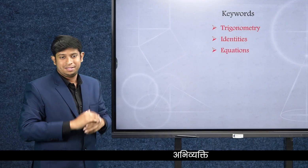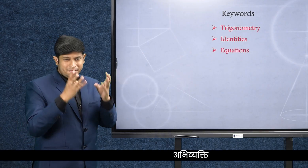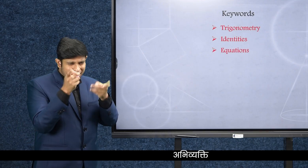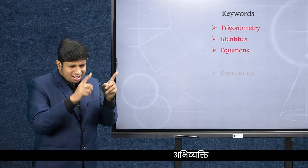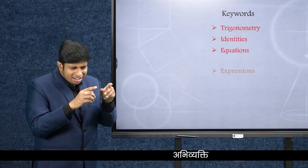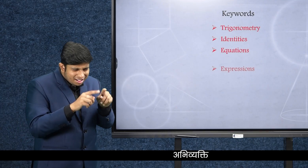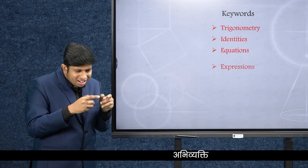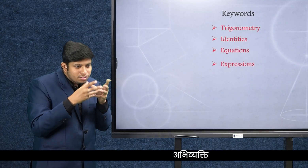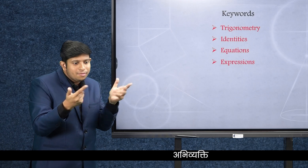अभिव्यक्ति,